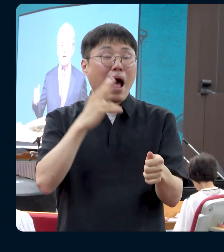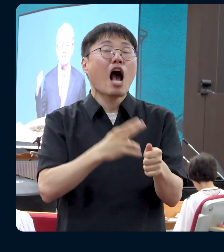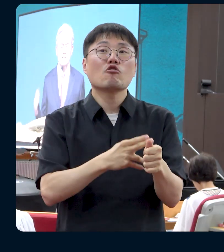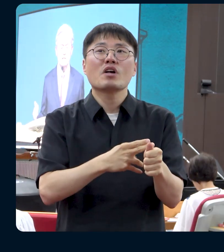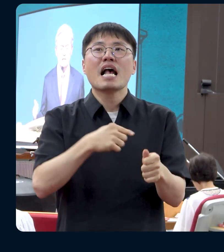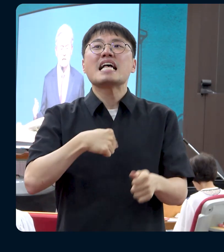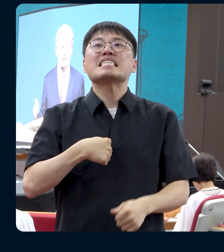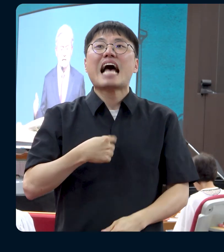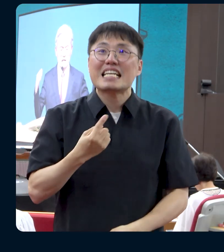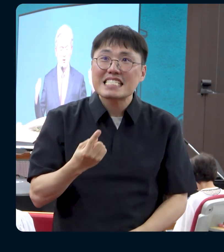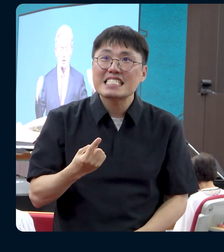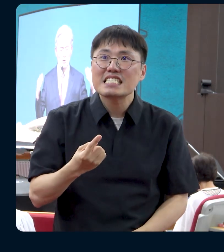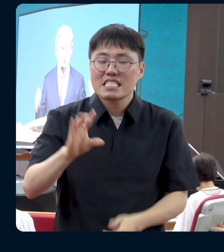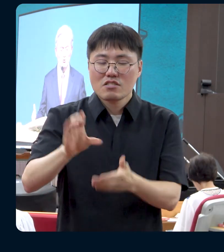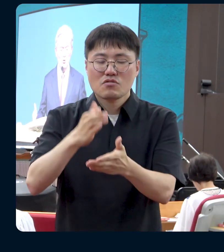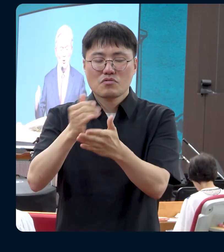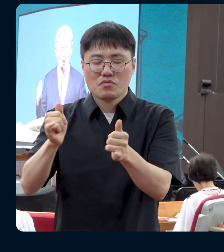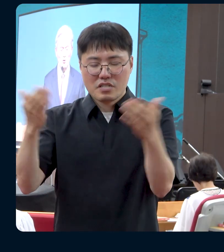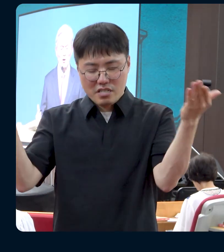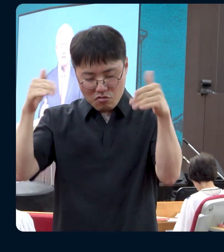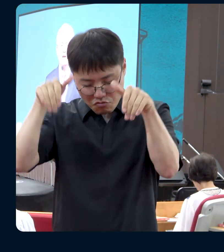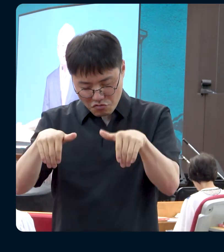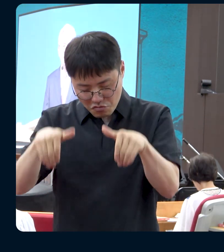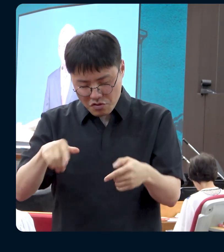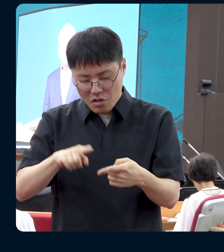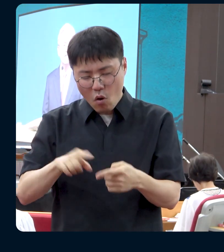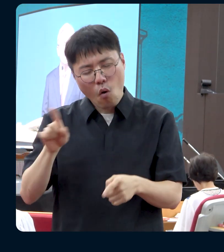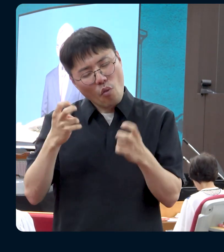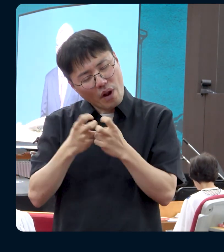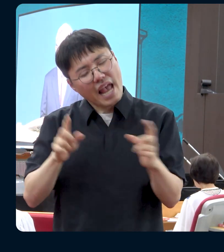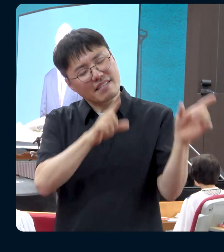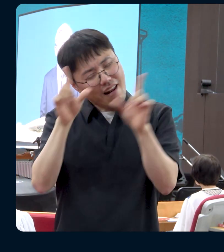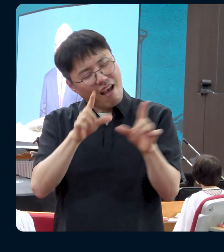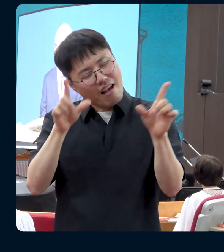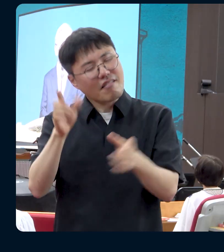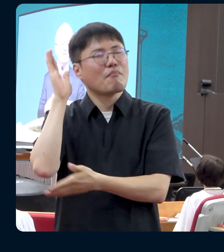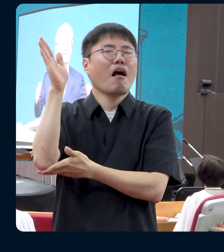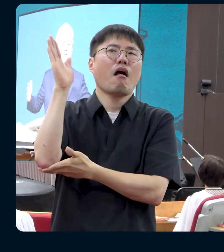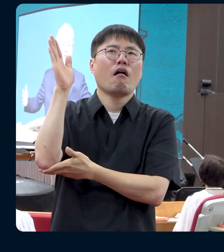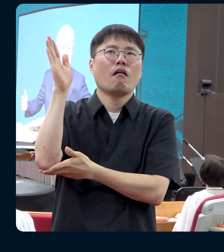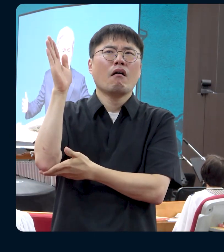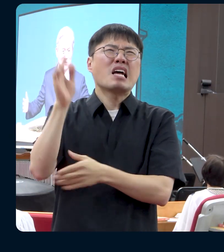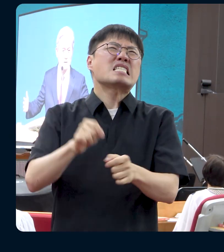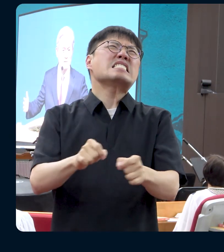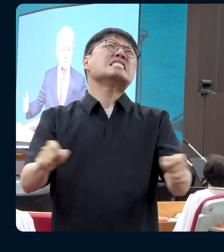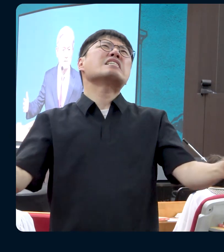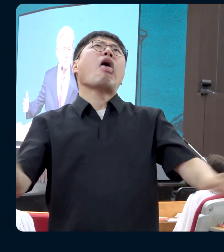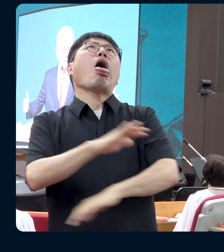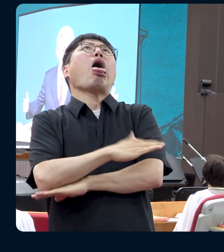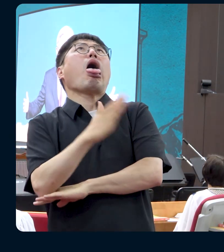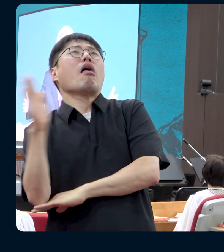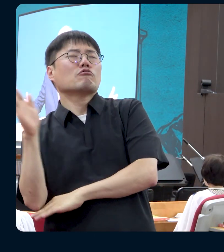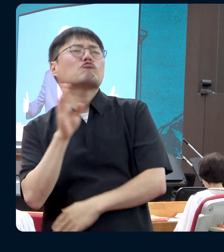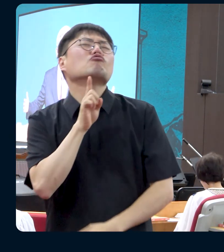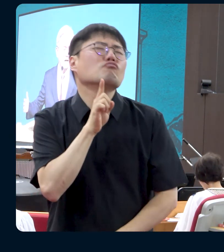바울 사도는 자신들이 그리스도의 일꾼으로 어떻게 살았는지 그 얘기를 하는데 이걸 너무 길게만 하고